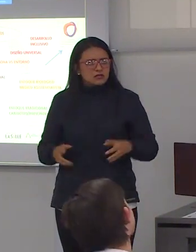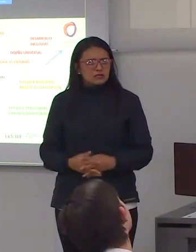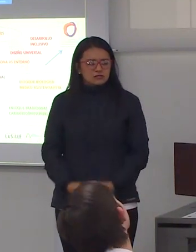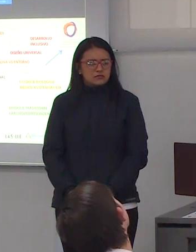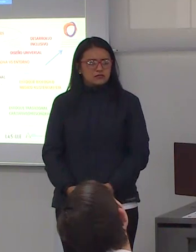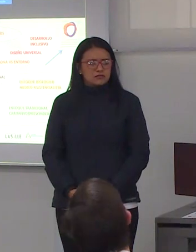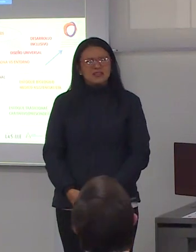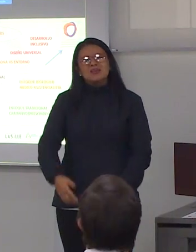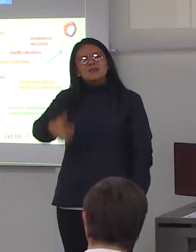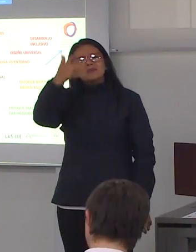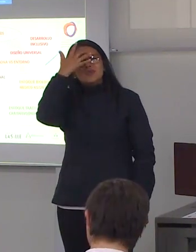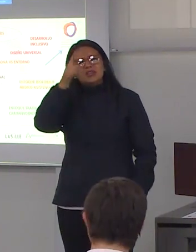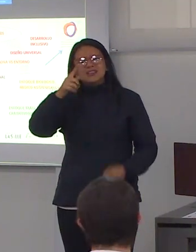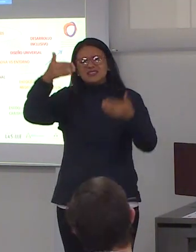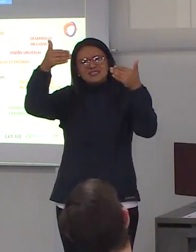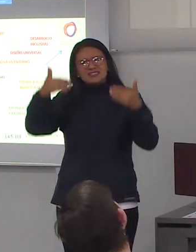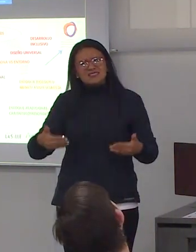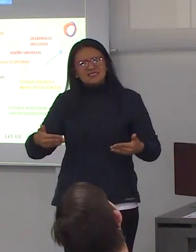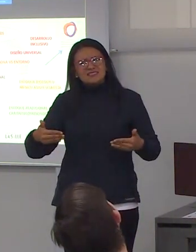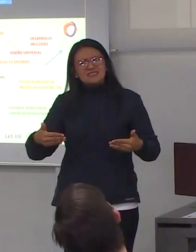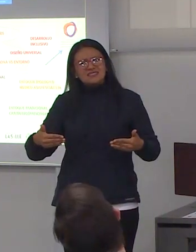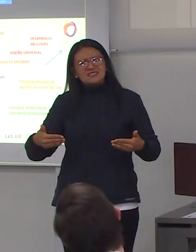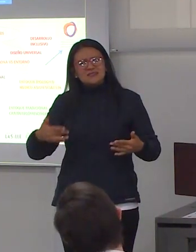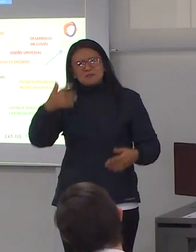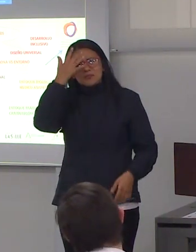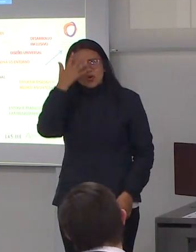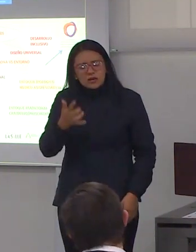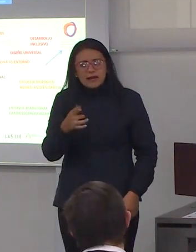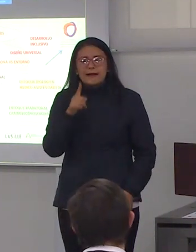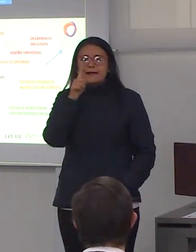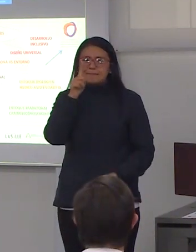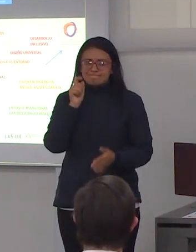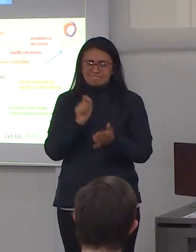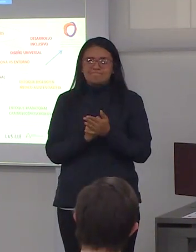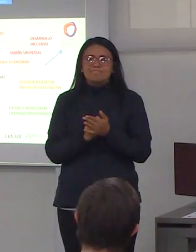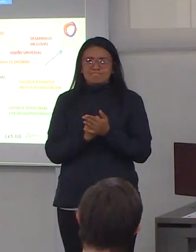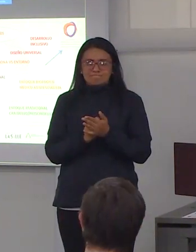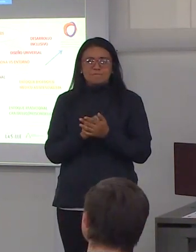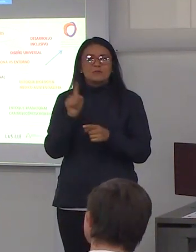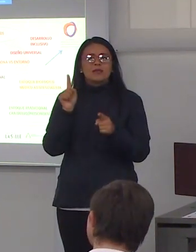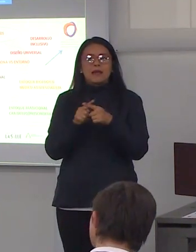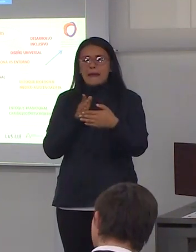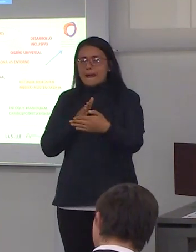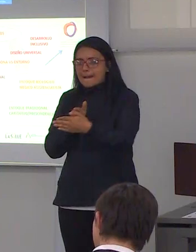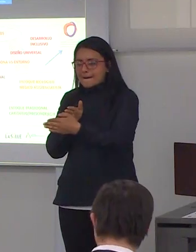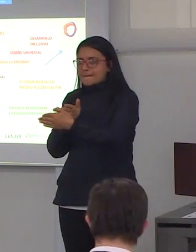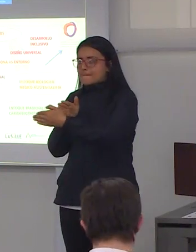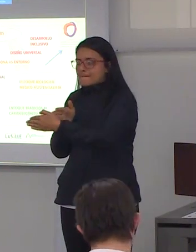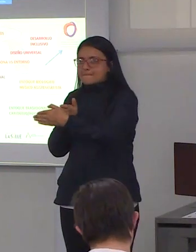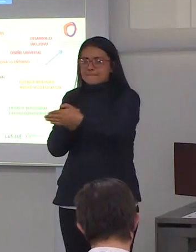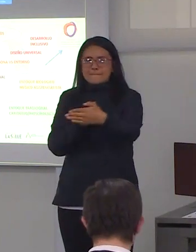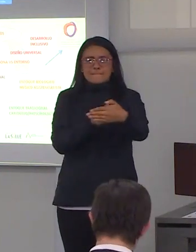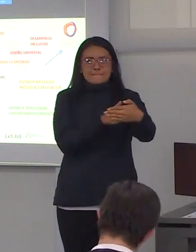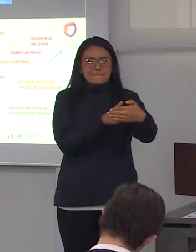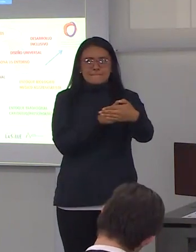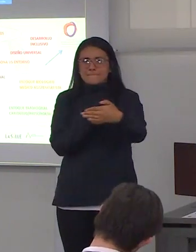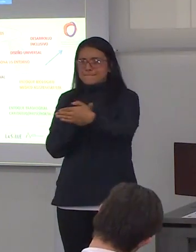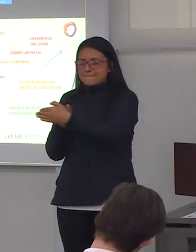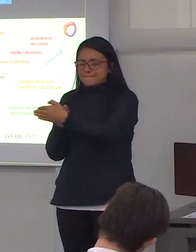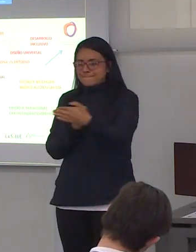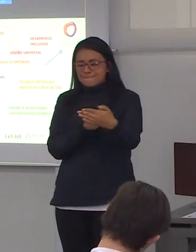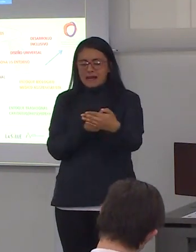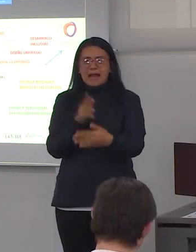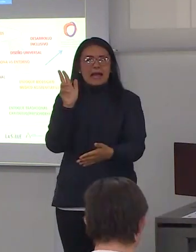porque hablamos de discapacidad por un elemento clave las barreras y ahí es donde